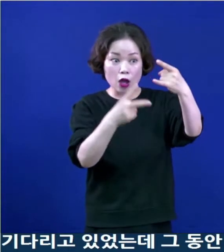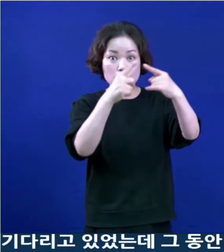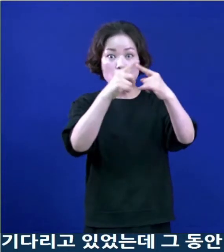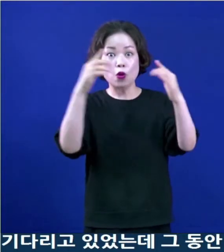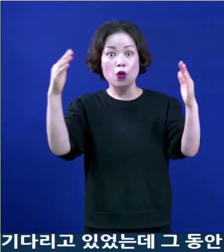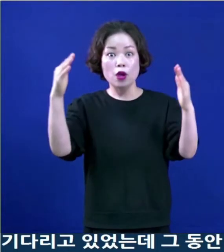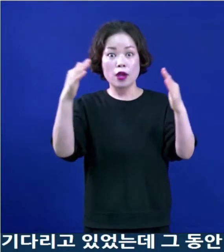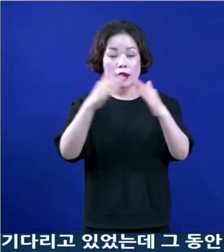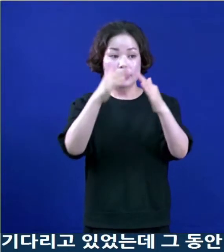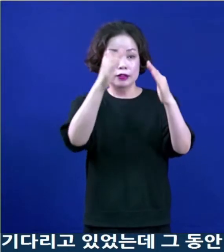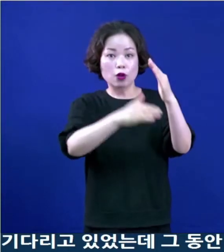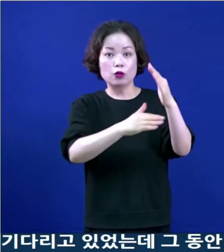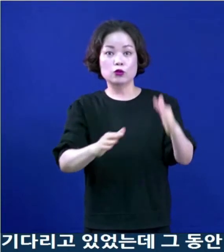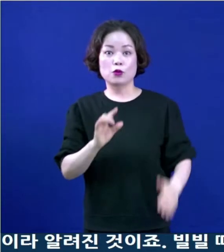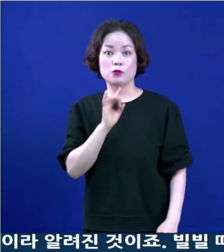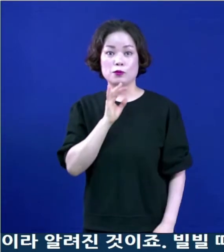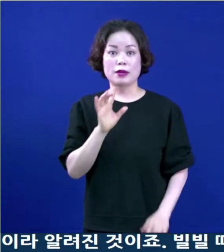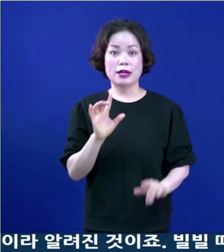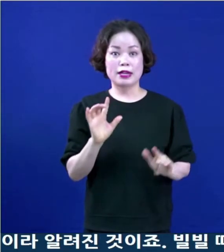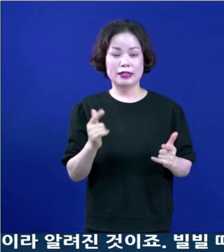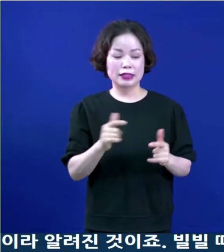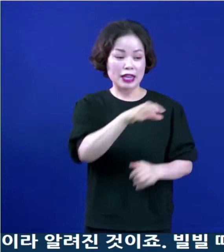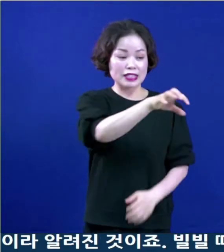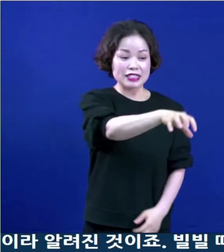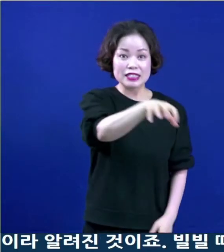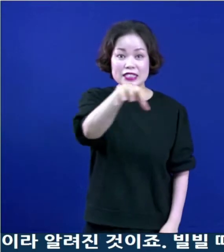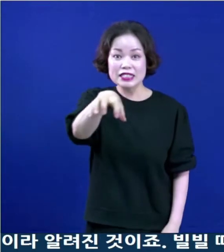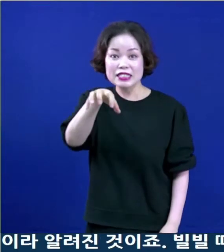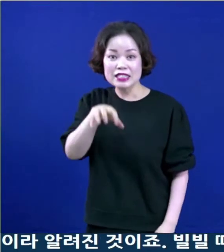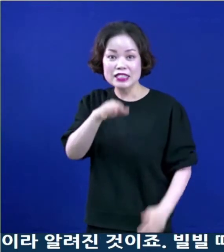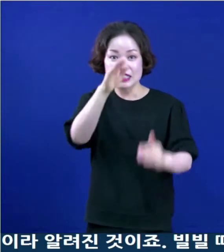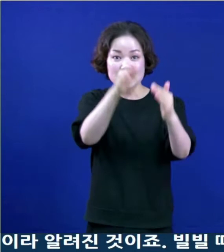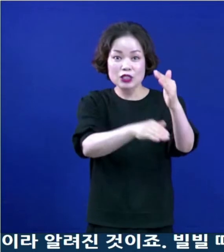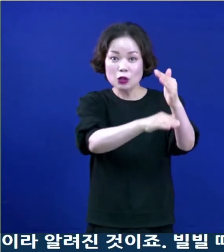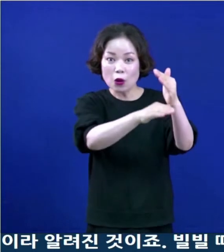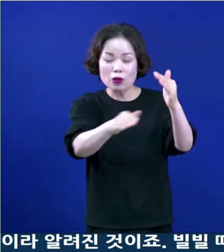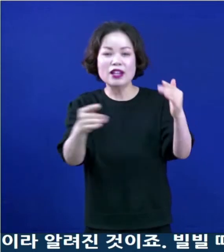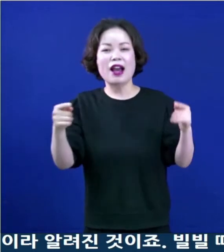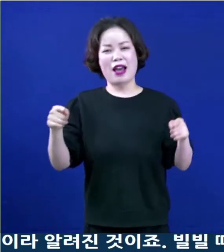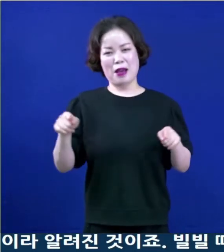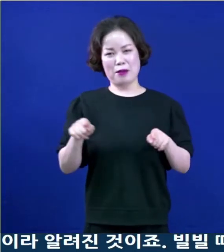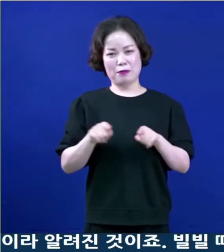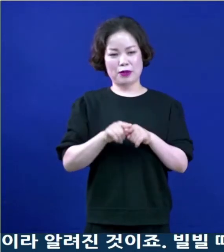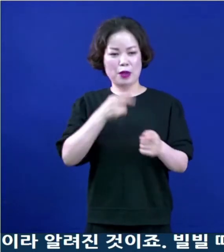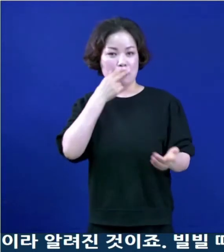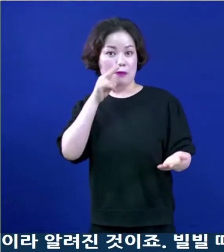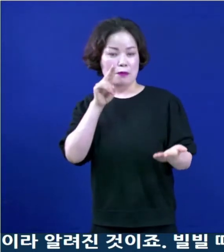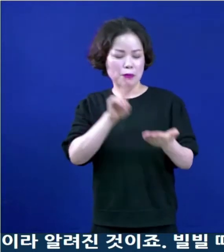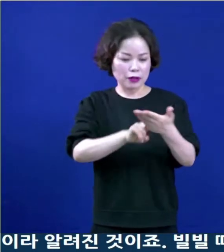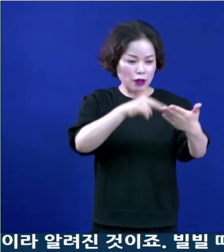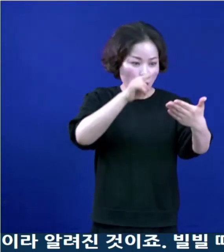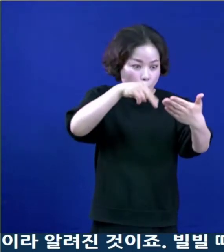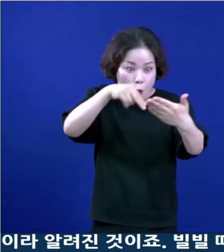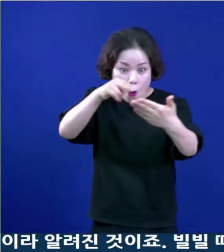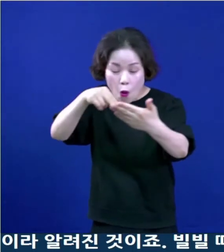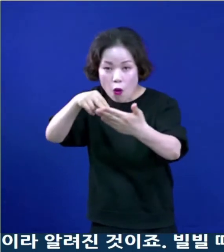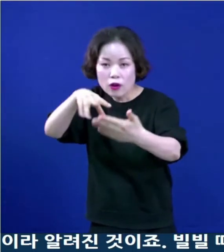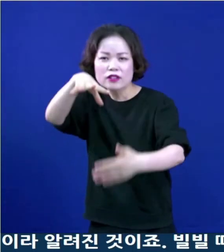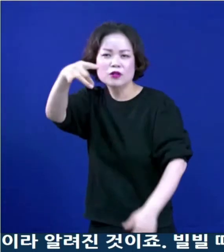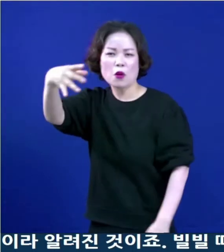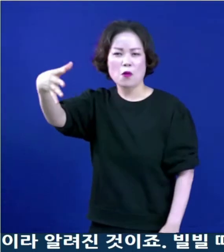교회의 성도들뿐만 아니라 인근 지역에 있는 성도들도 같이 이 편지를 읽도록